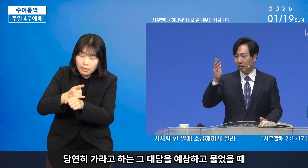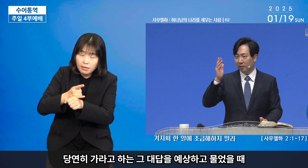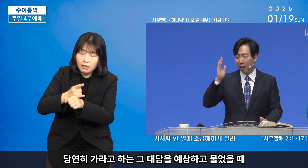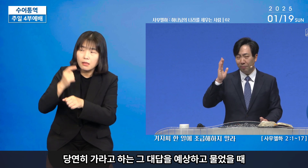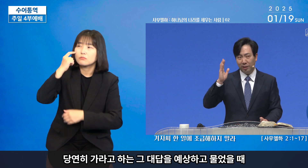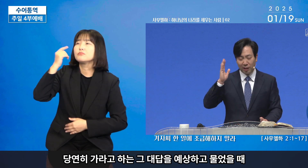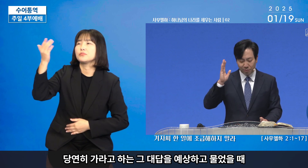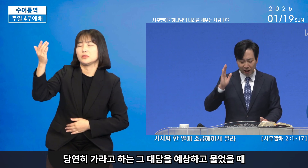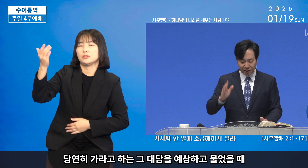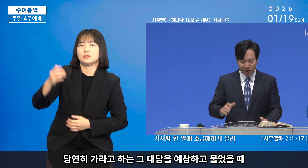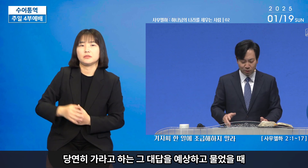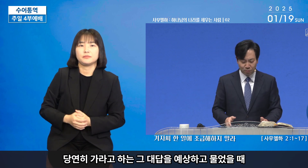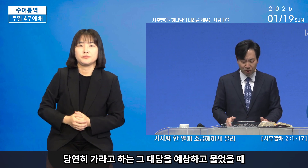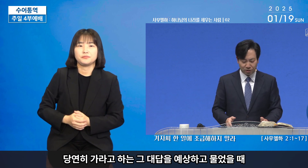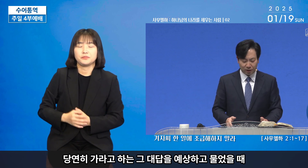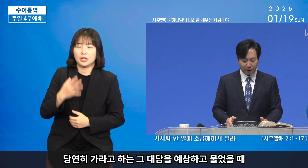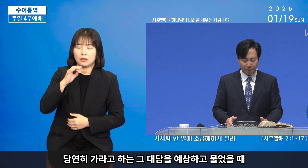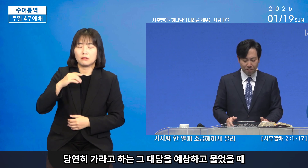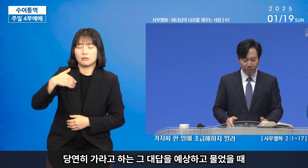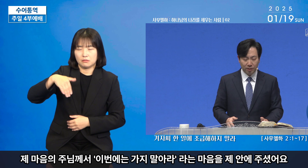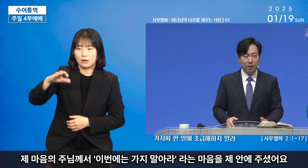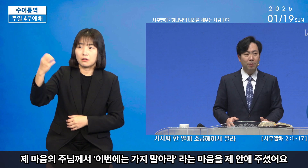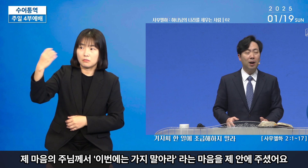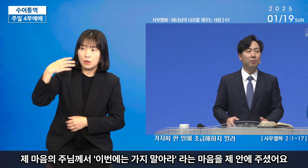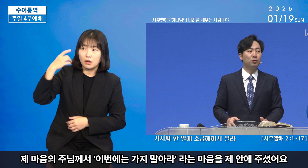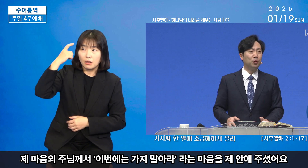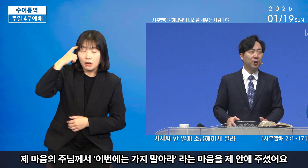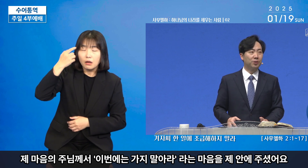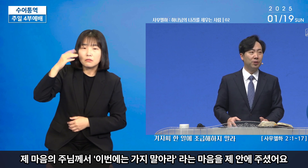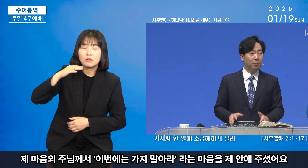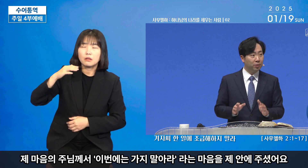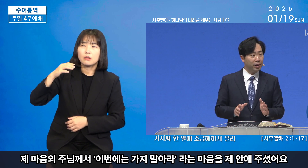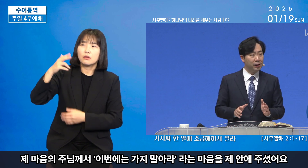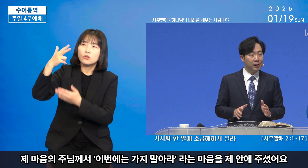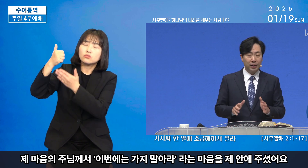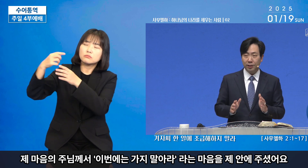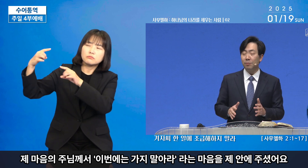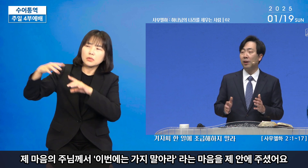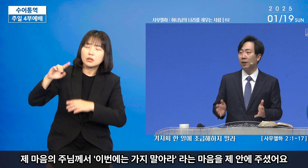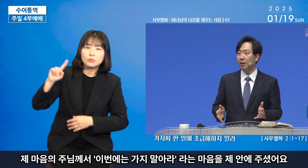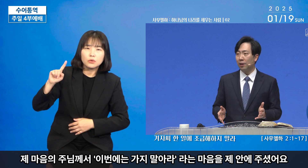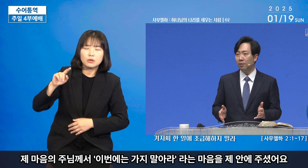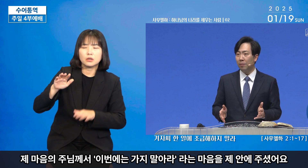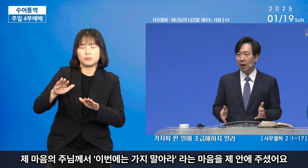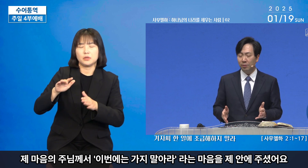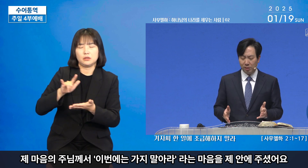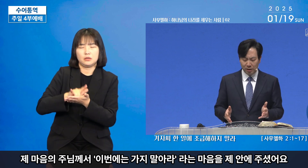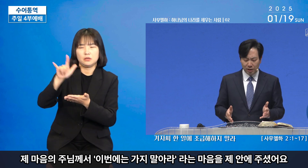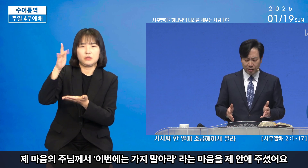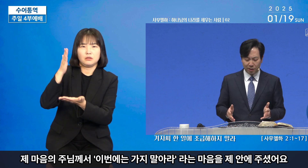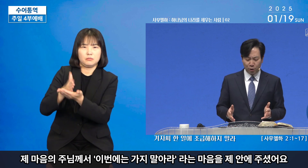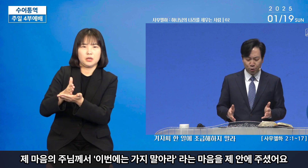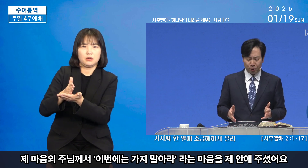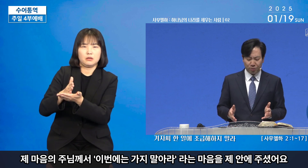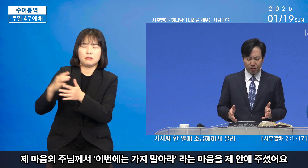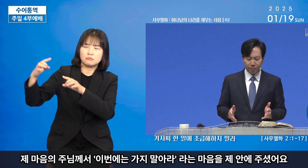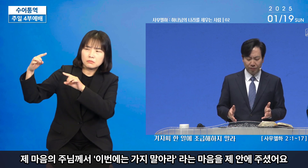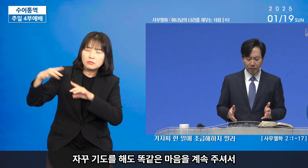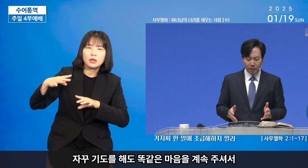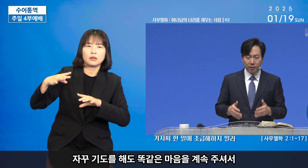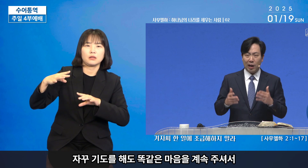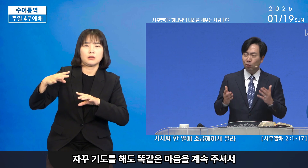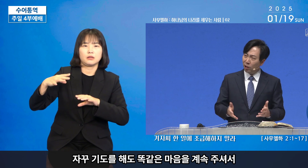그 대답을 예상하라고 물었을 때 제 마음에 주님께서는 이번에 가지 말아라 라는 마음을 제 안에